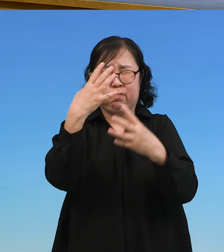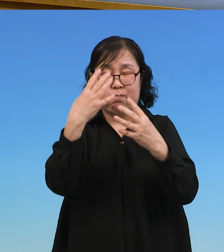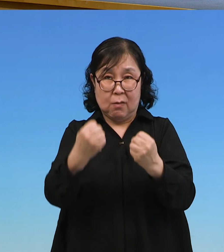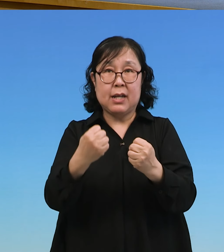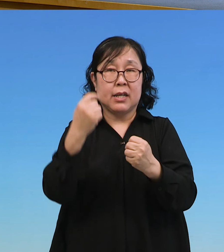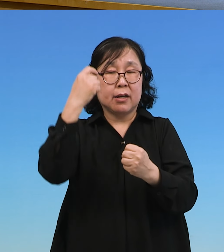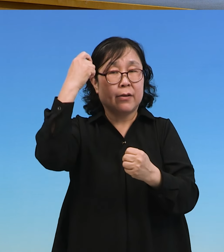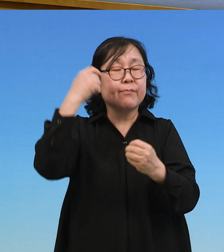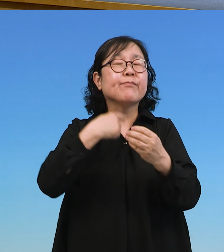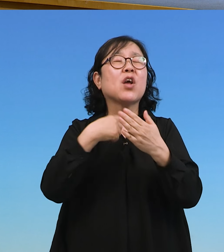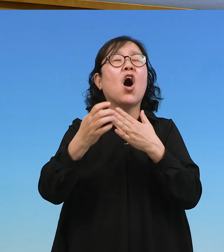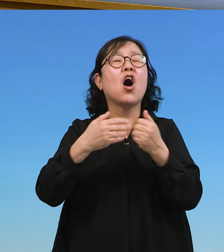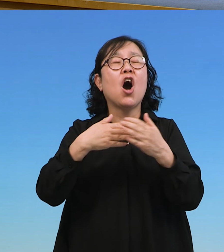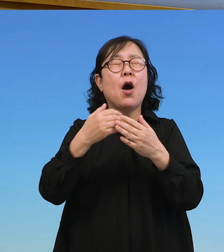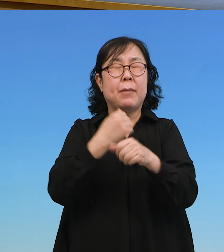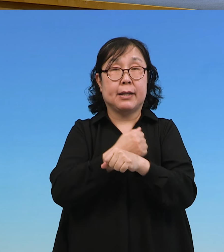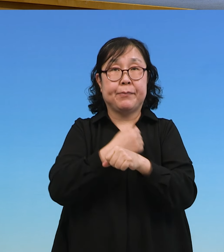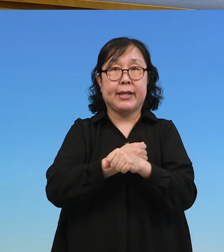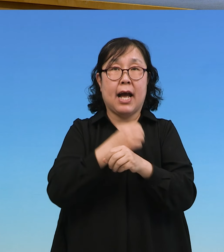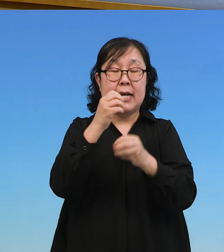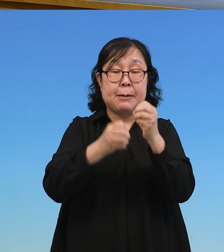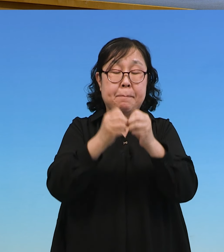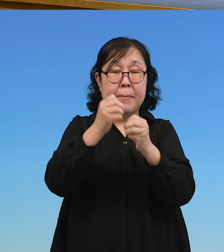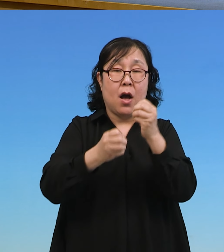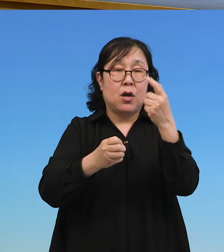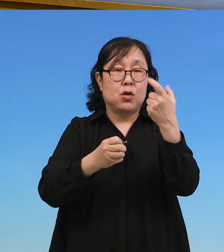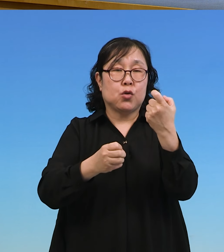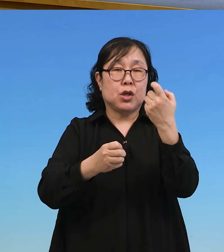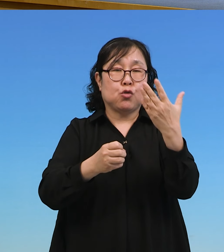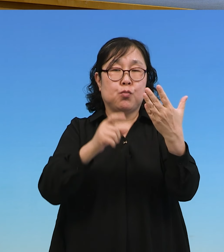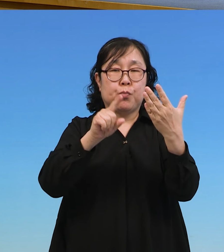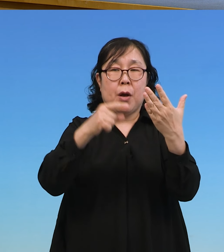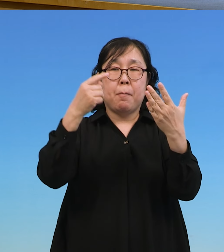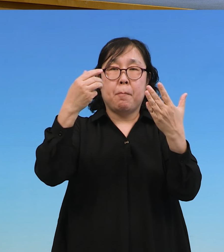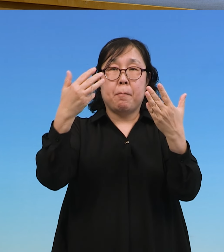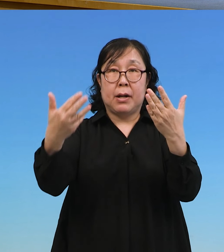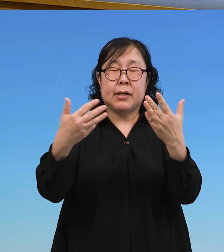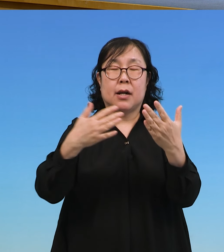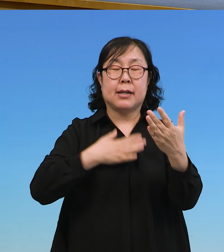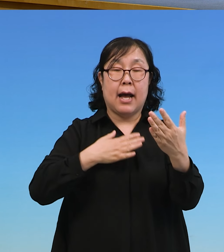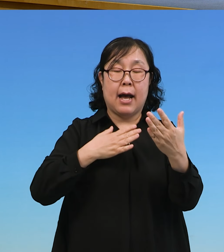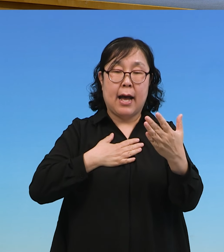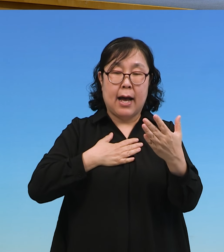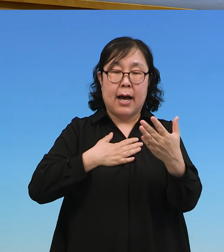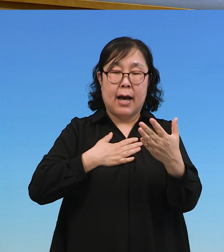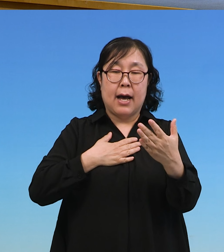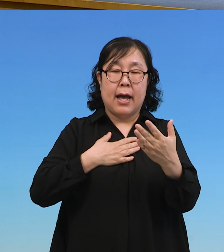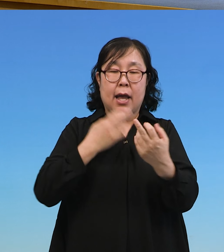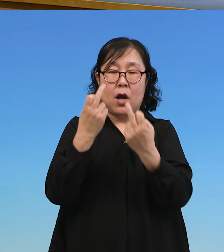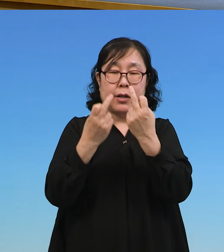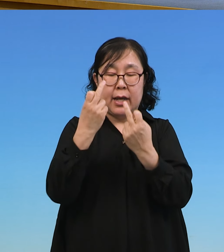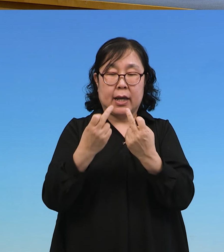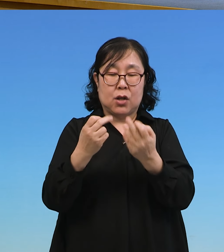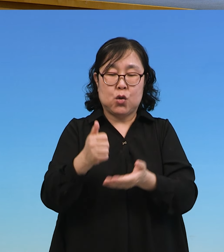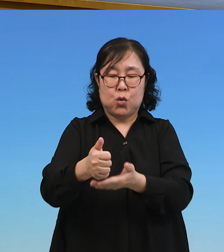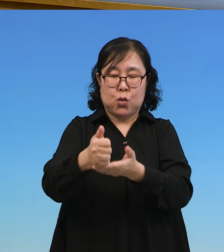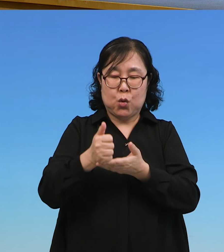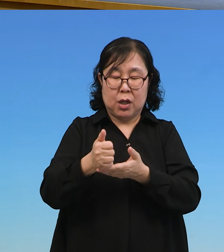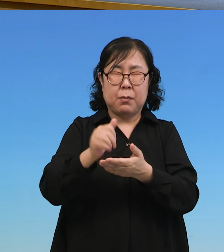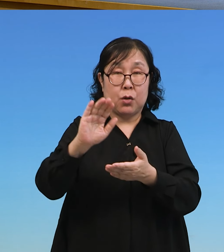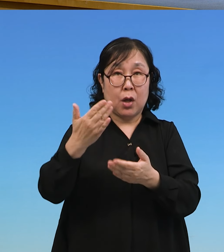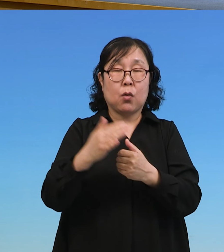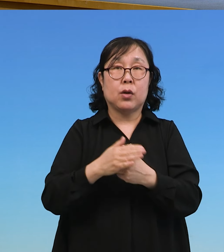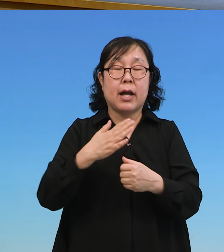구절 읽어드릴게요. 시편 69편 8절입니다. 내가 나의 형제에게는 객이 되고